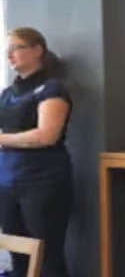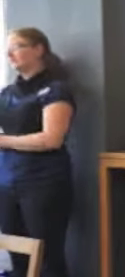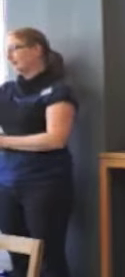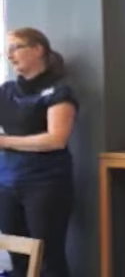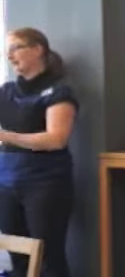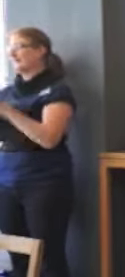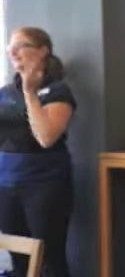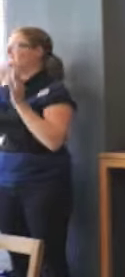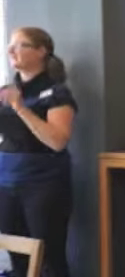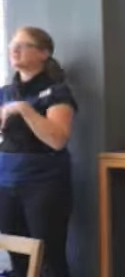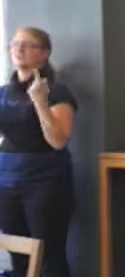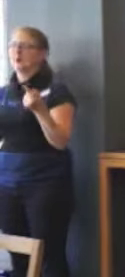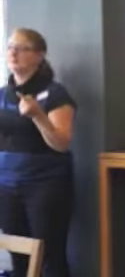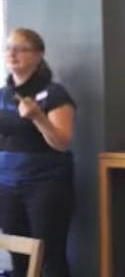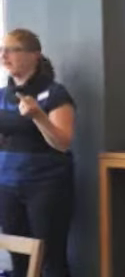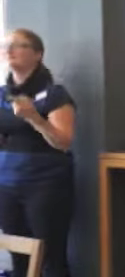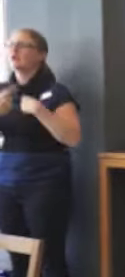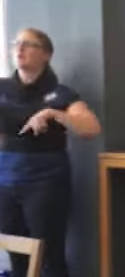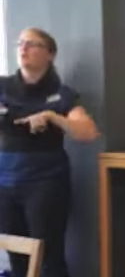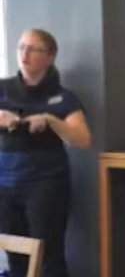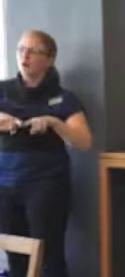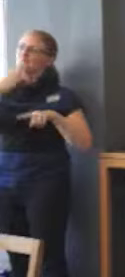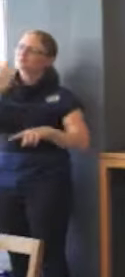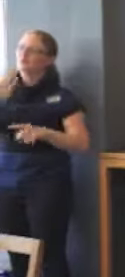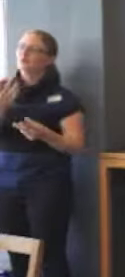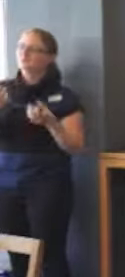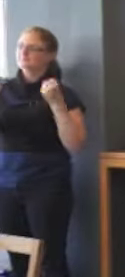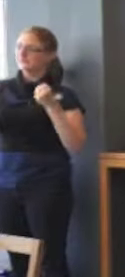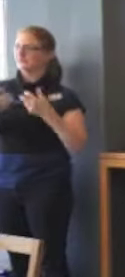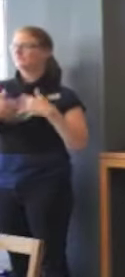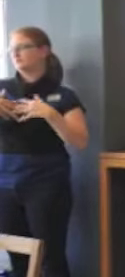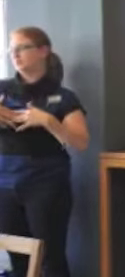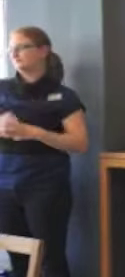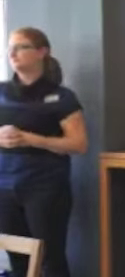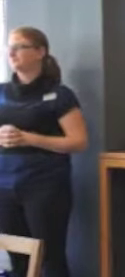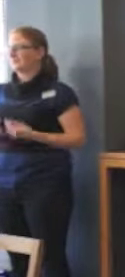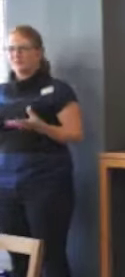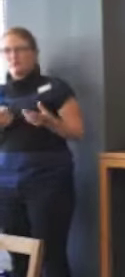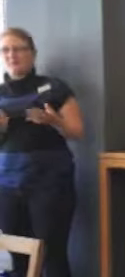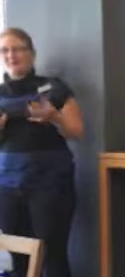företag som helst utan det fyller en viktig lokal funktion. Vad ser du fram emot nu i sommar?